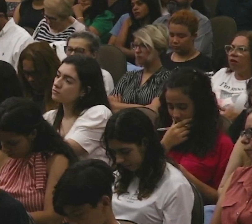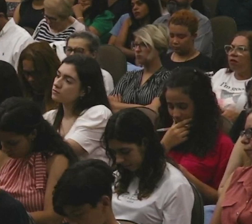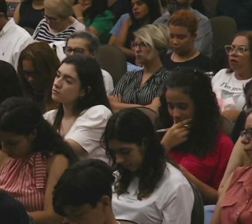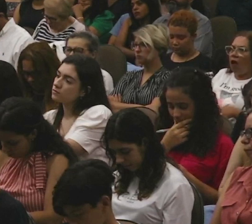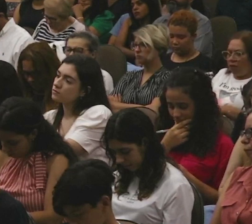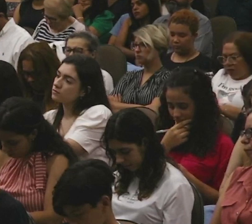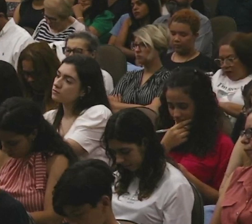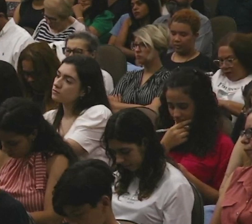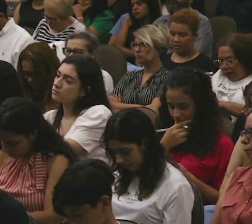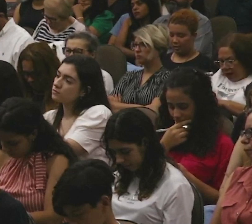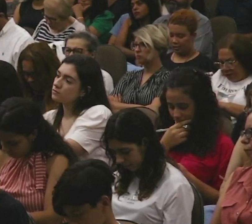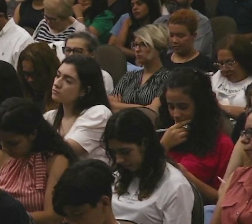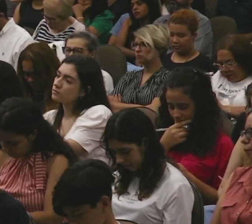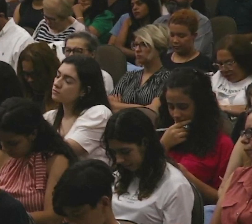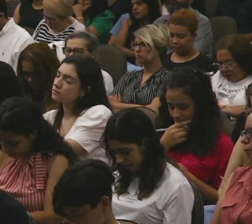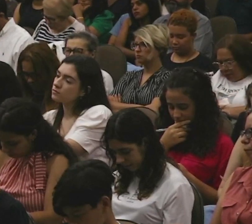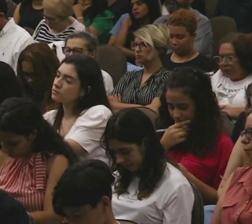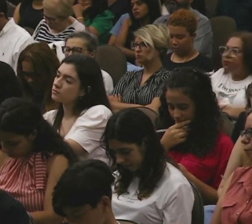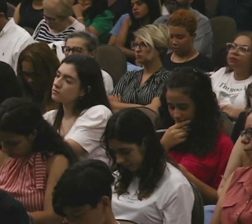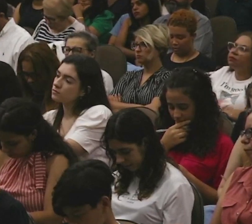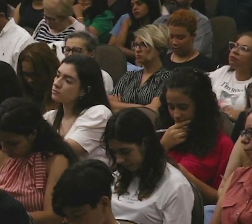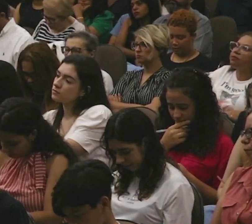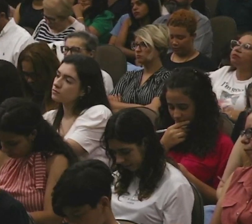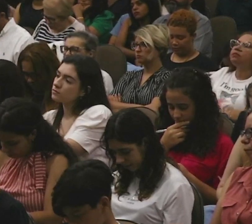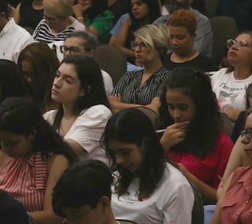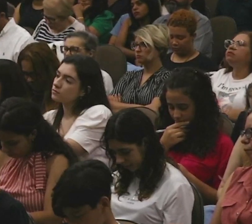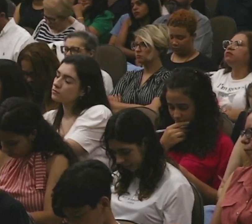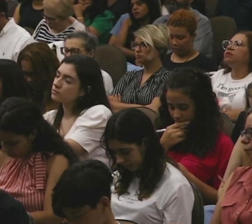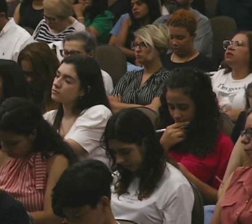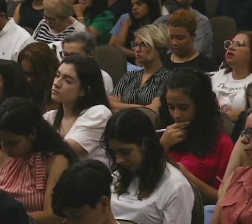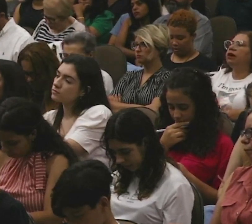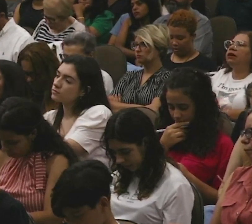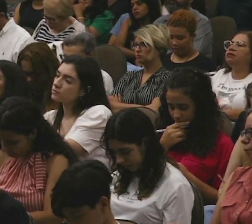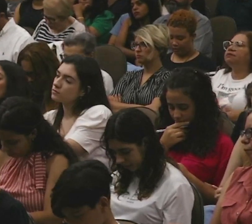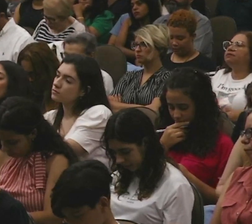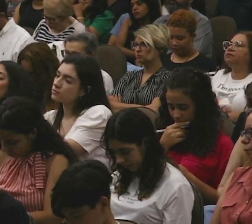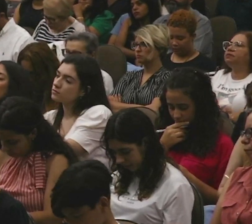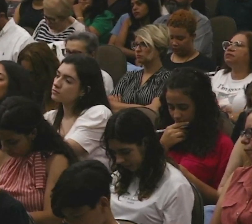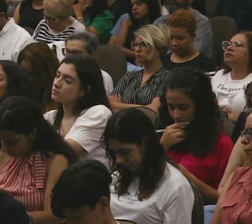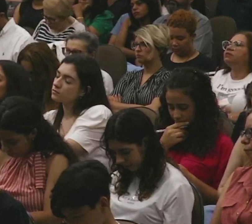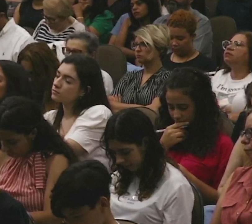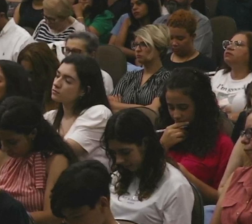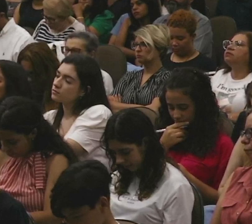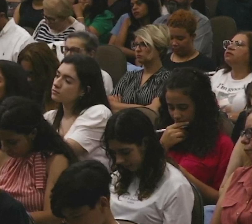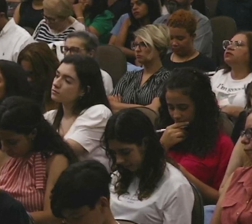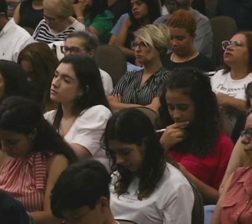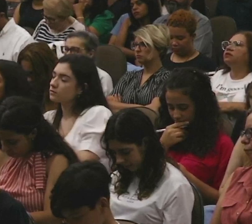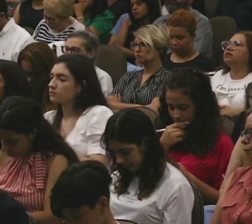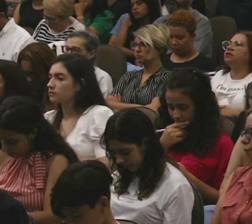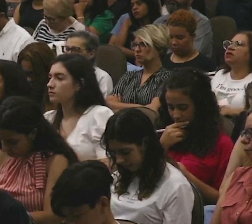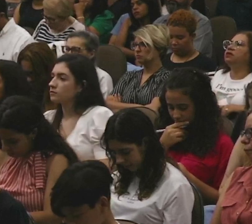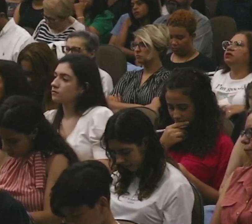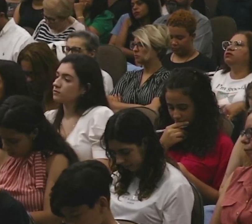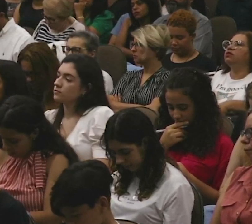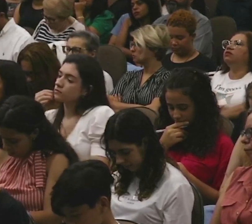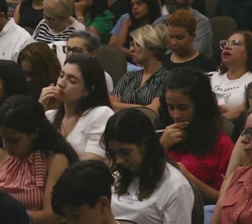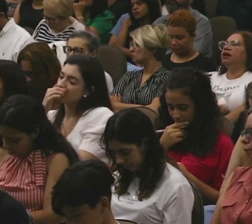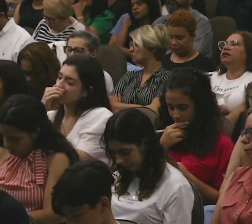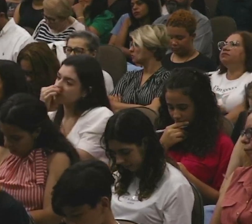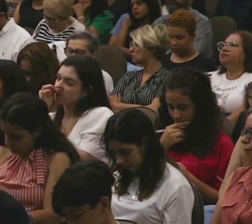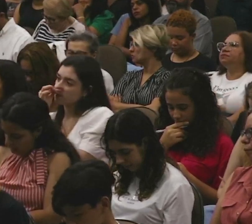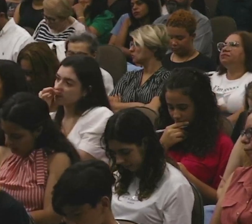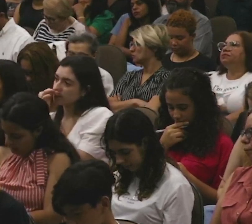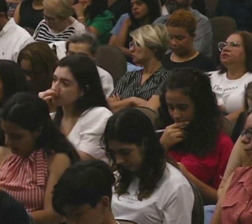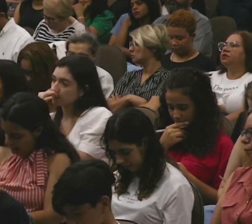há realidade. Sem Deus não há verdade. Então o homem, a nível da criação, quando